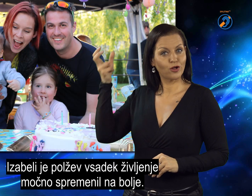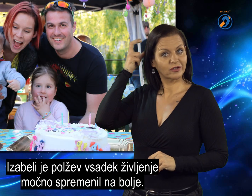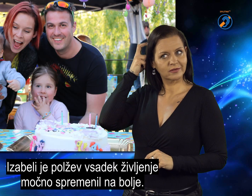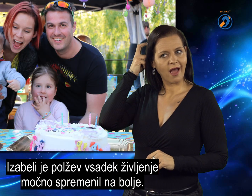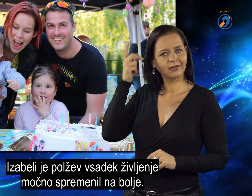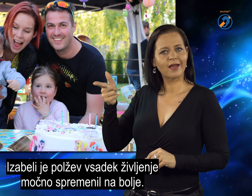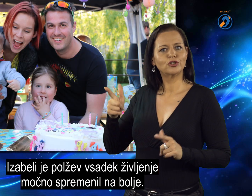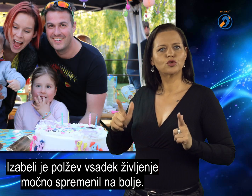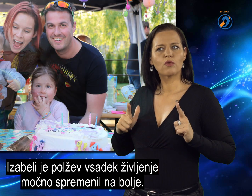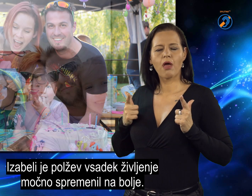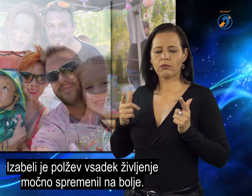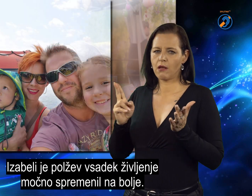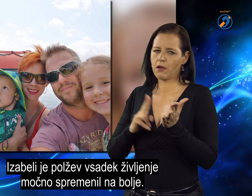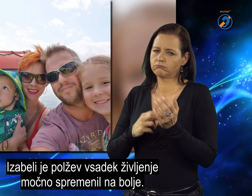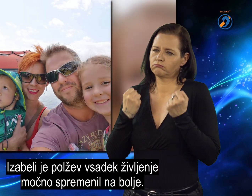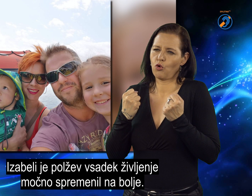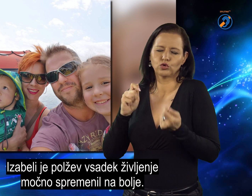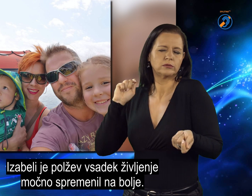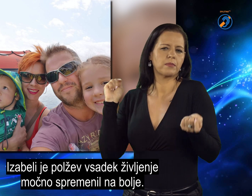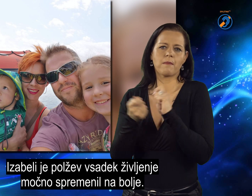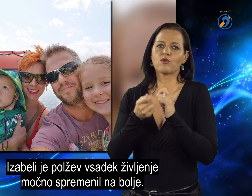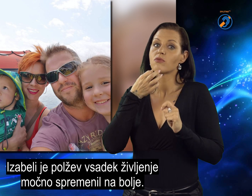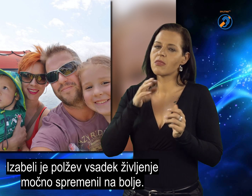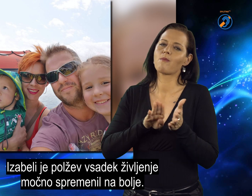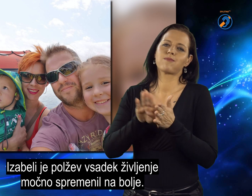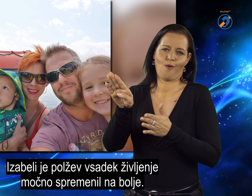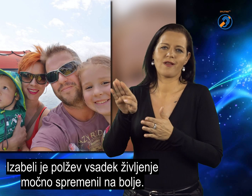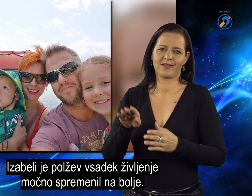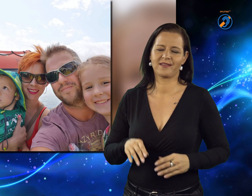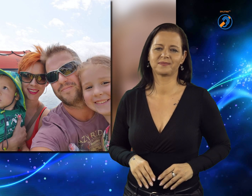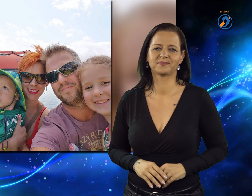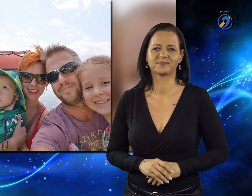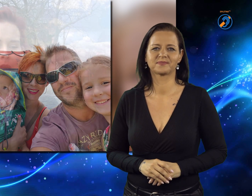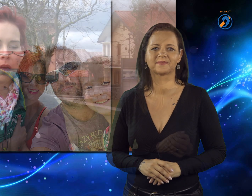Izabeli je polžev vsadek življenje močno spremenil na bolje.